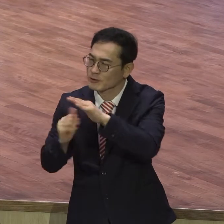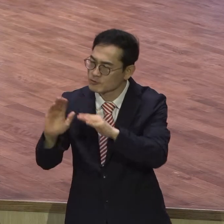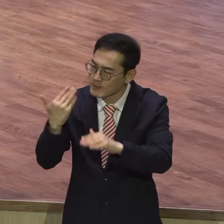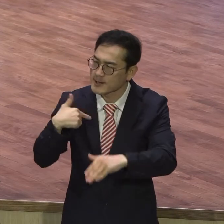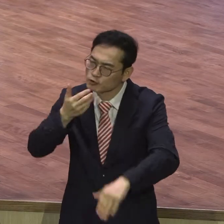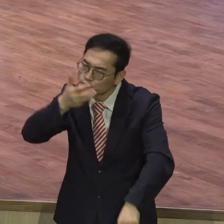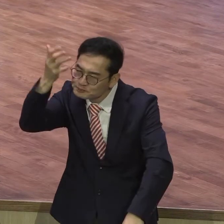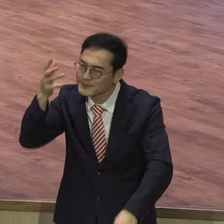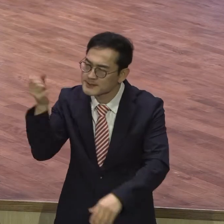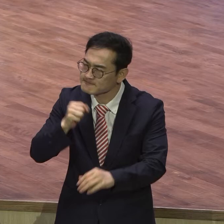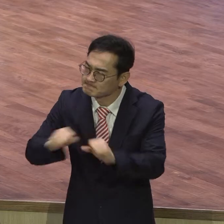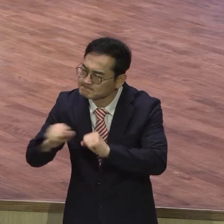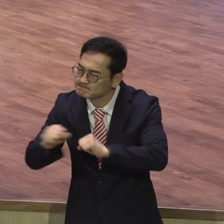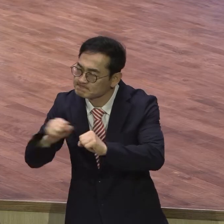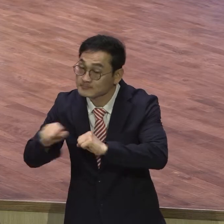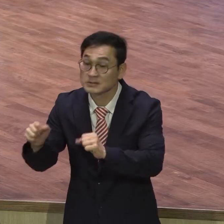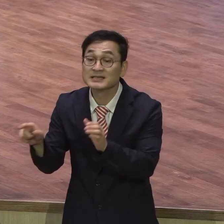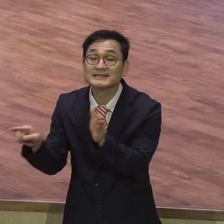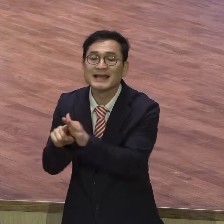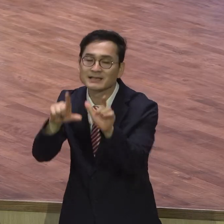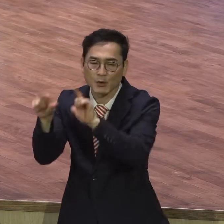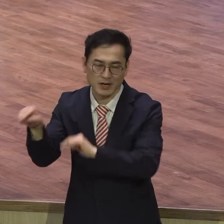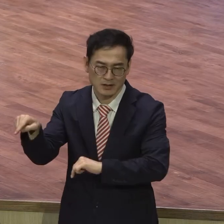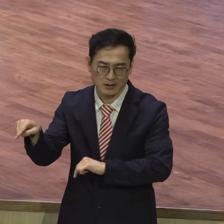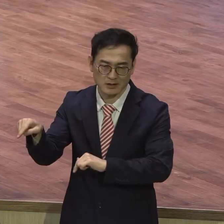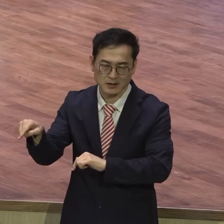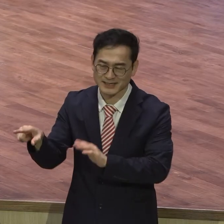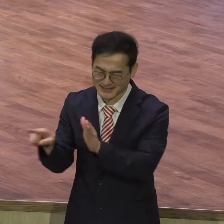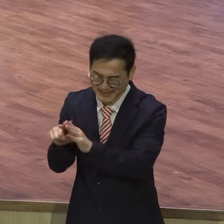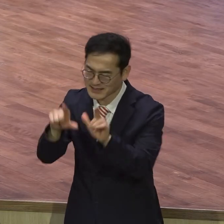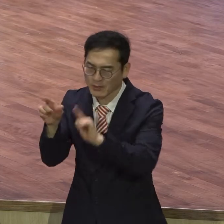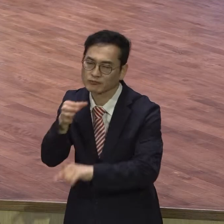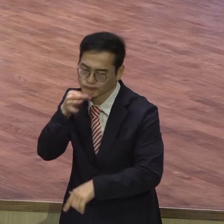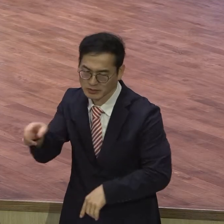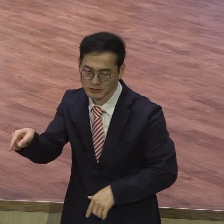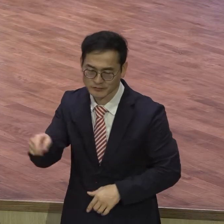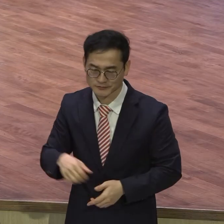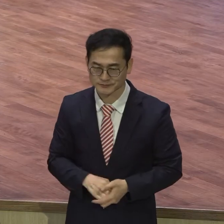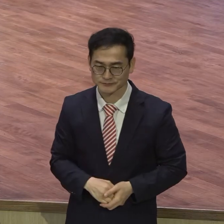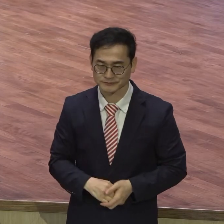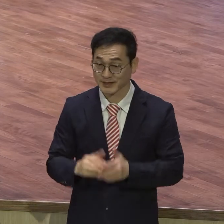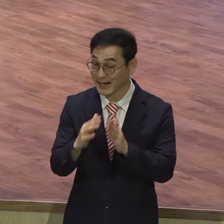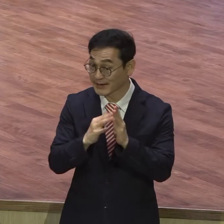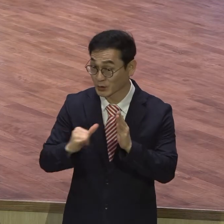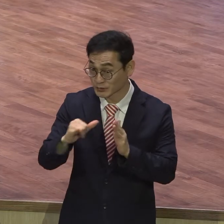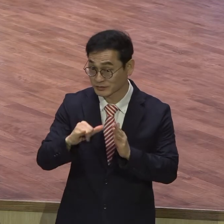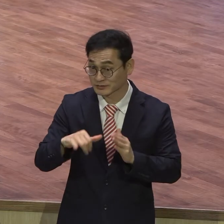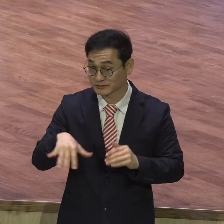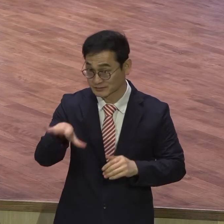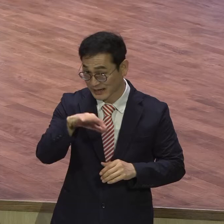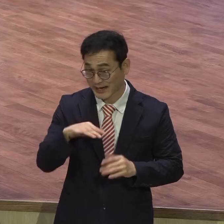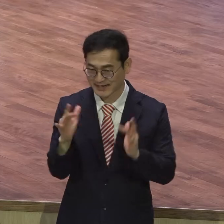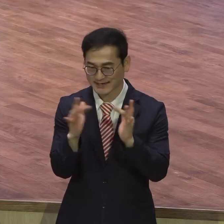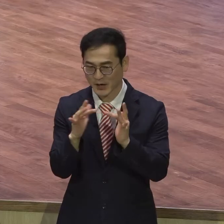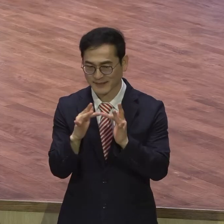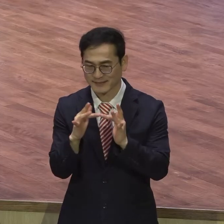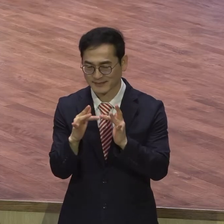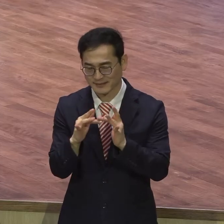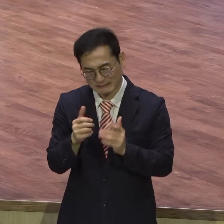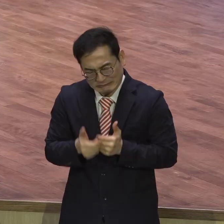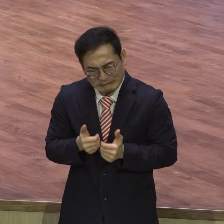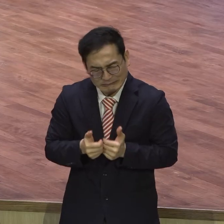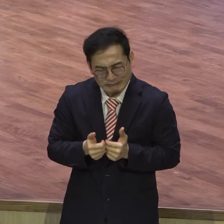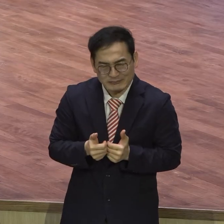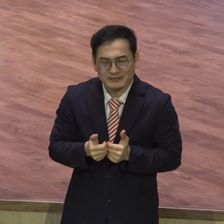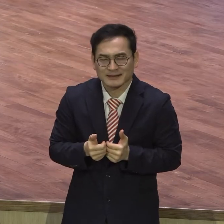신앙생활이에요 우리 예원교 모든 가족들은 다 오늘 또 이렇게 어색하기 짝이 없는 온라인 예배들이지만